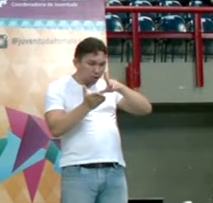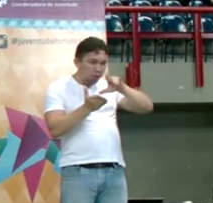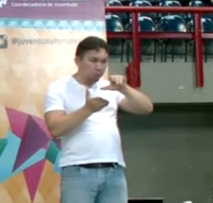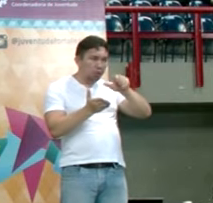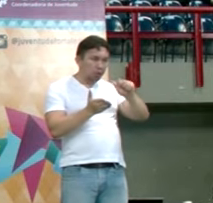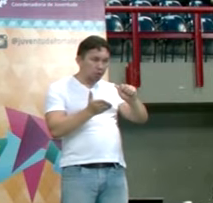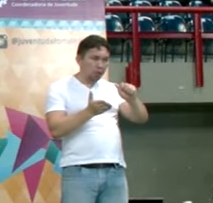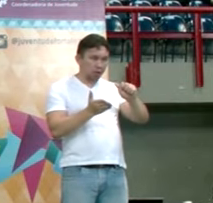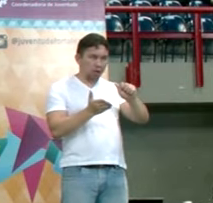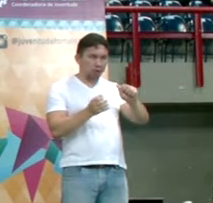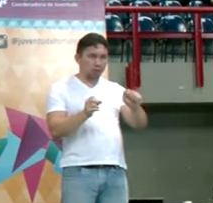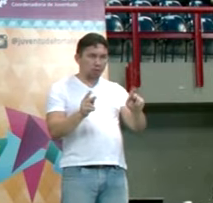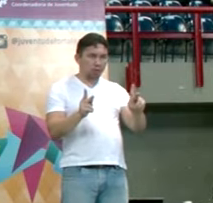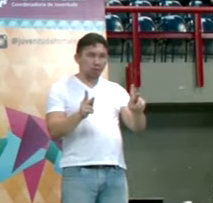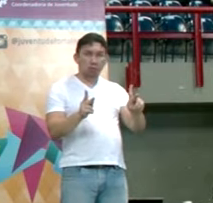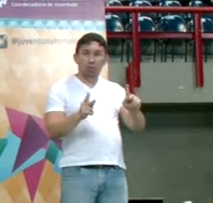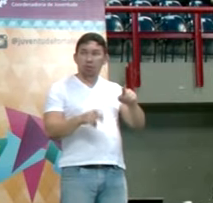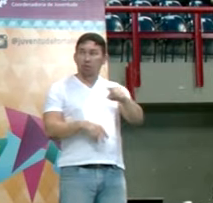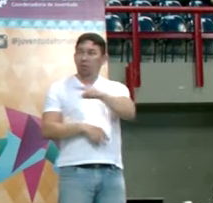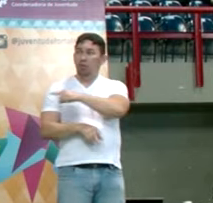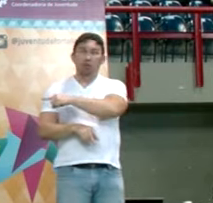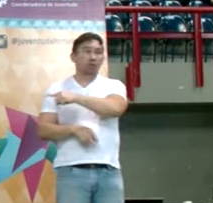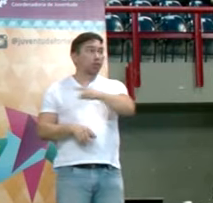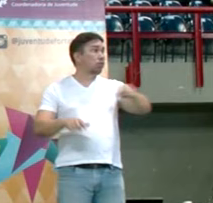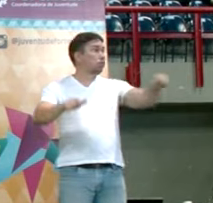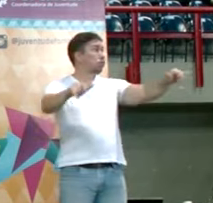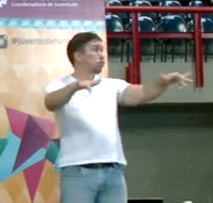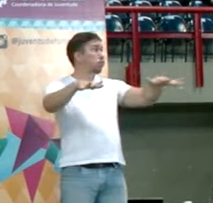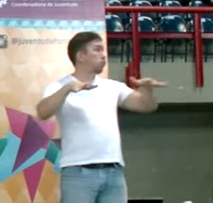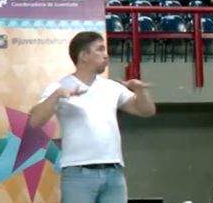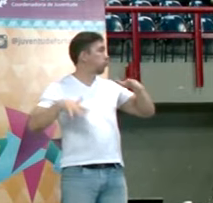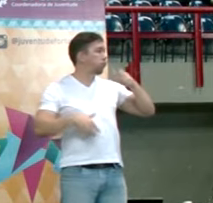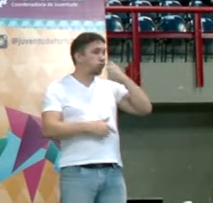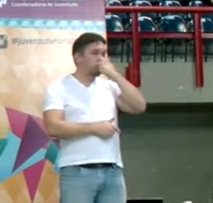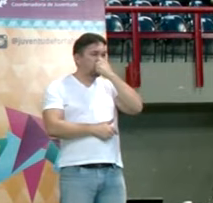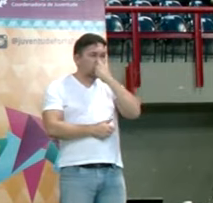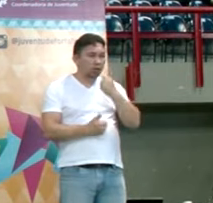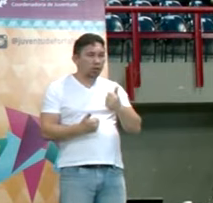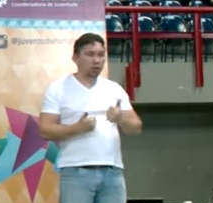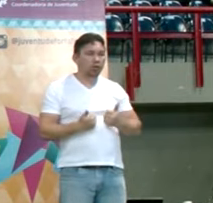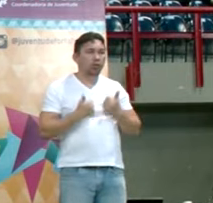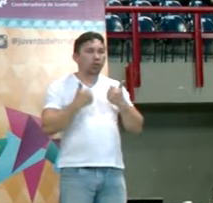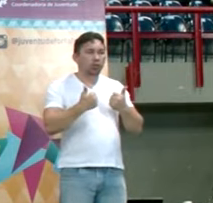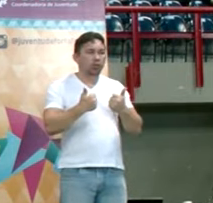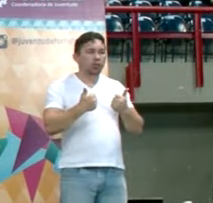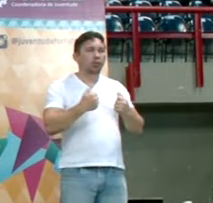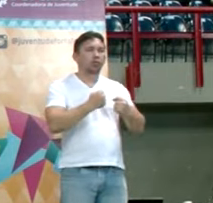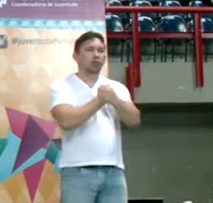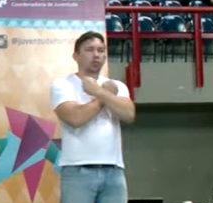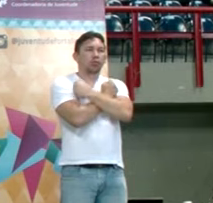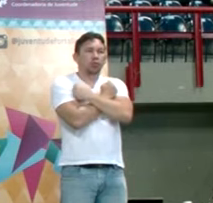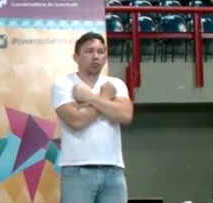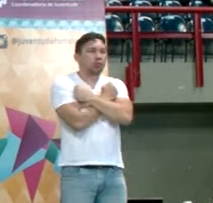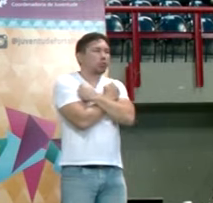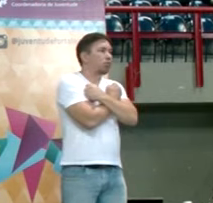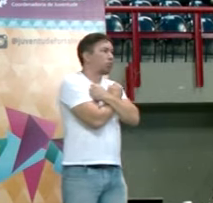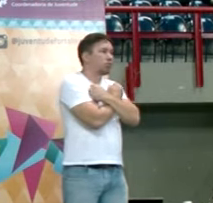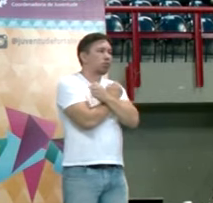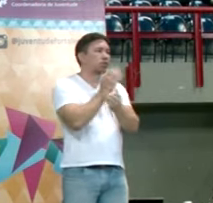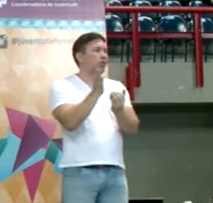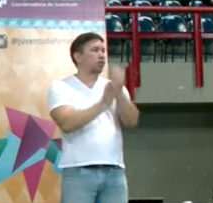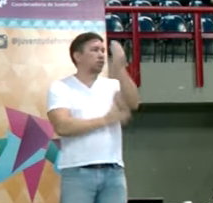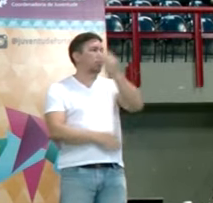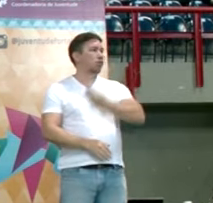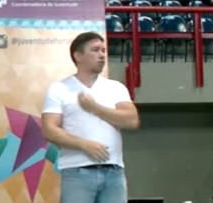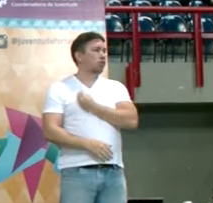tiver aqui certo eu quero ver todo mundo aqui tá certo e aí a gente vai dar um abraço em todo mundo e vamos paraa